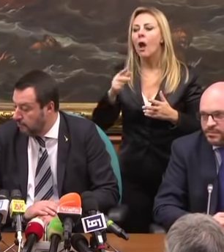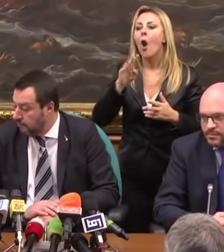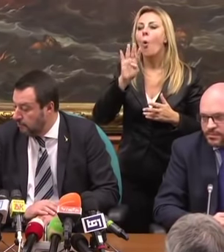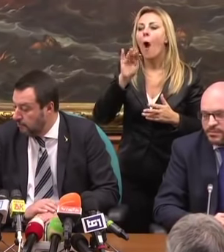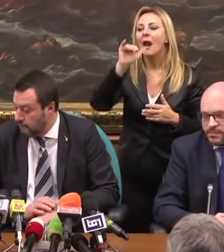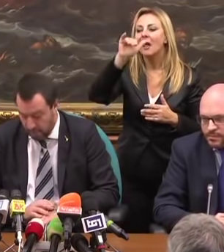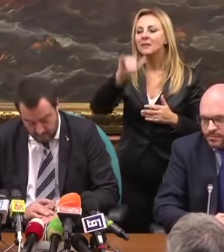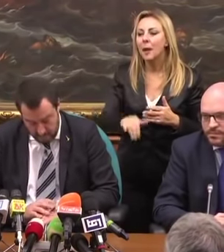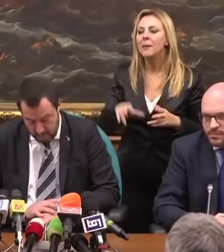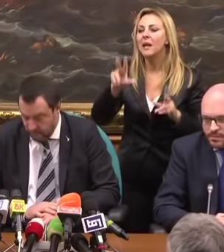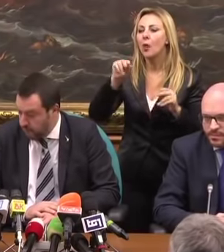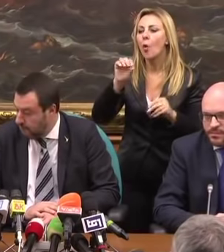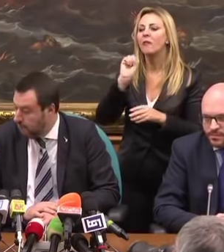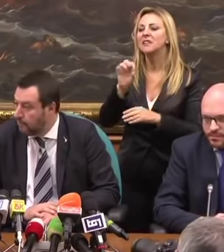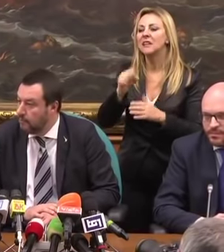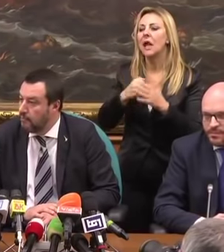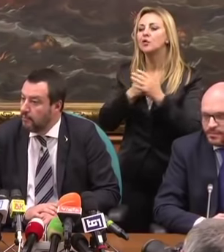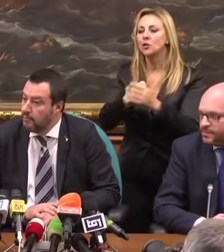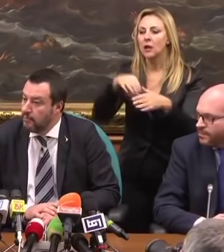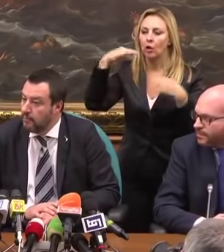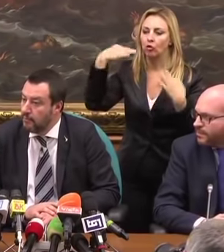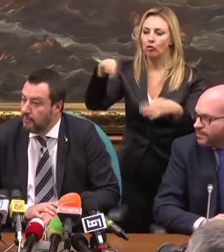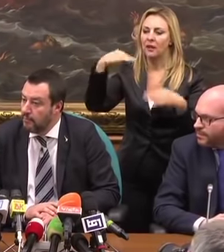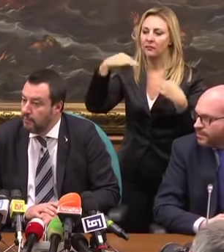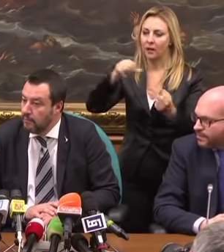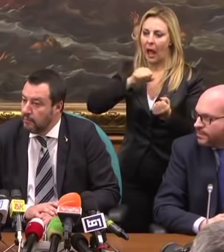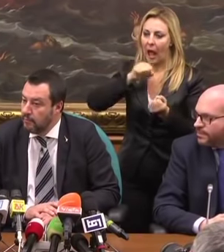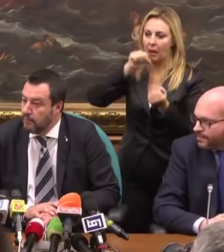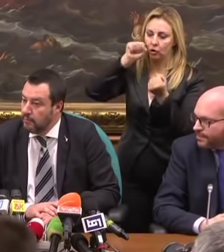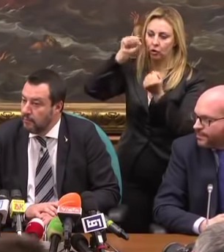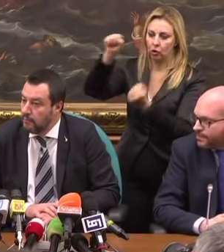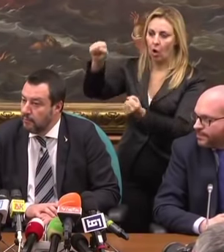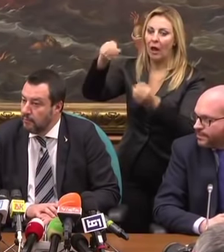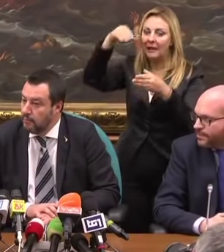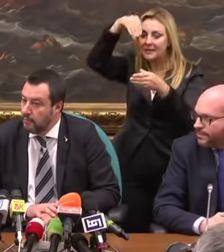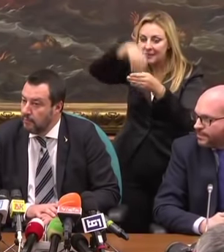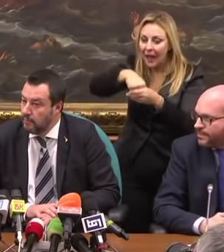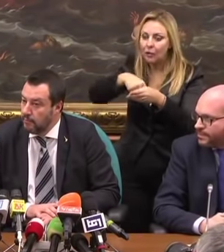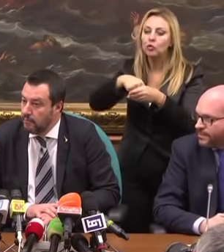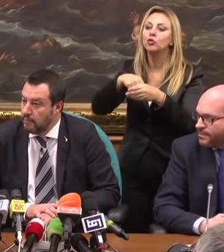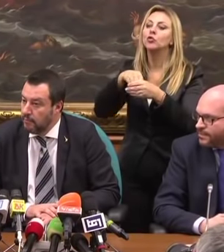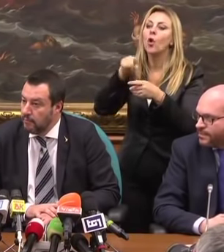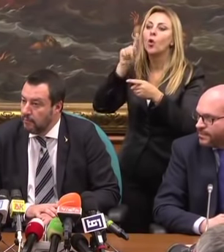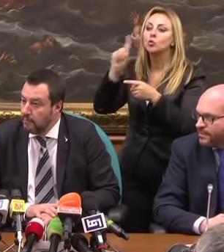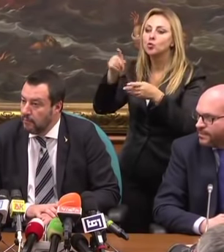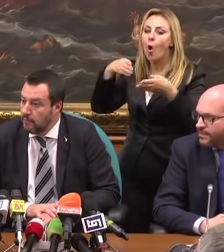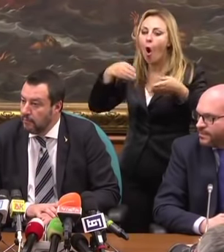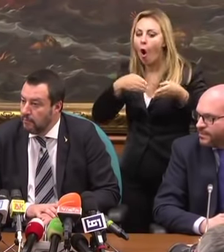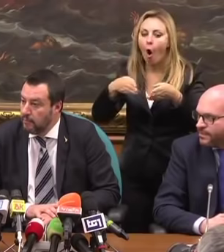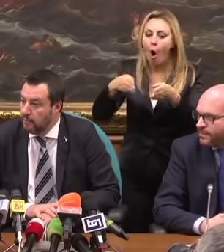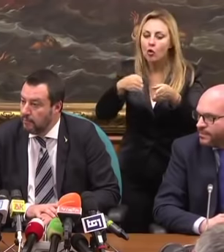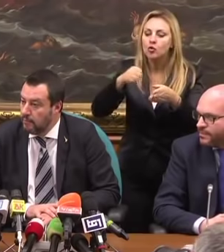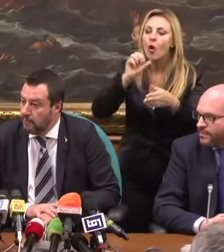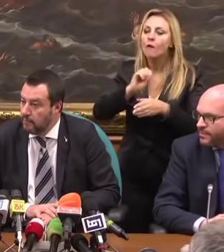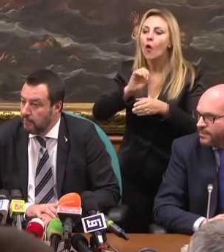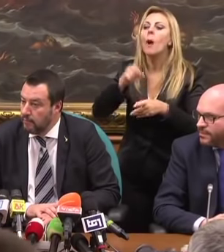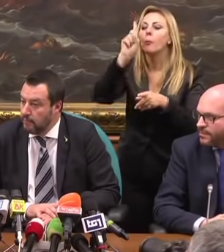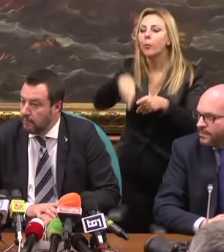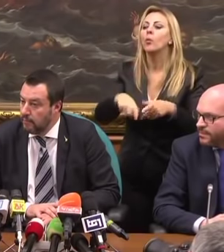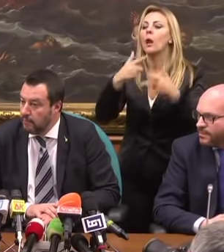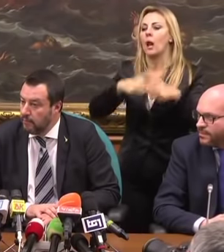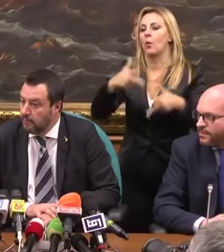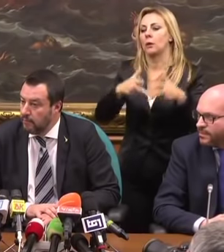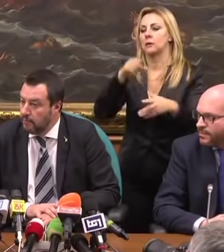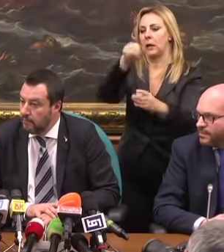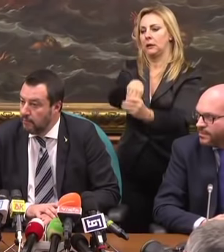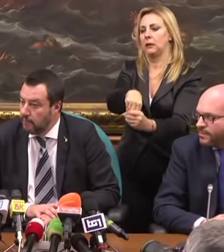nuovi insegnanti di sostegno certificati, all'interno di questi percorsi di formazione ci sarà anche lo studio dei segni.